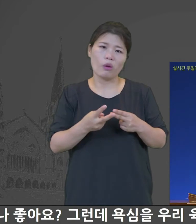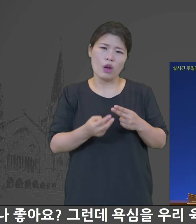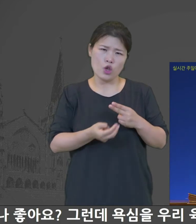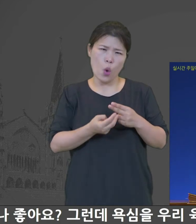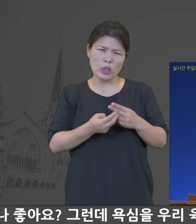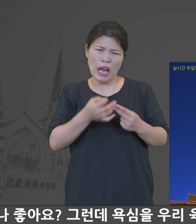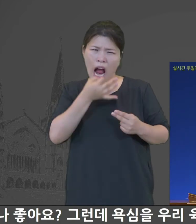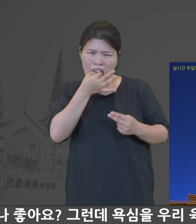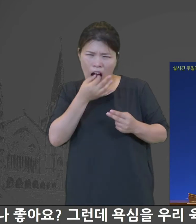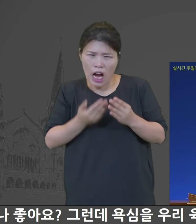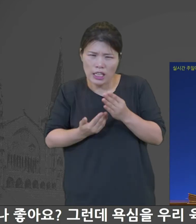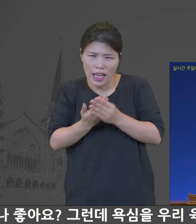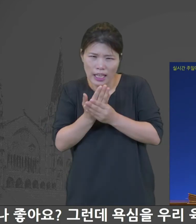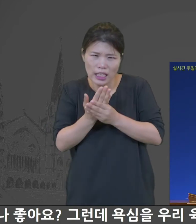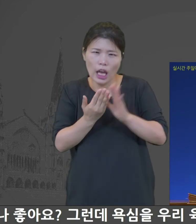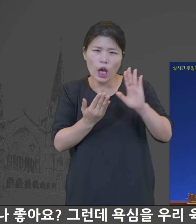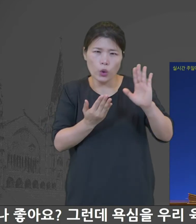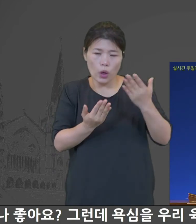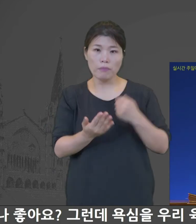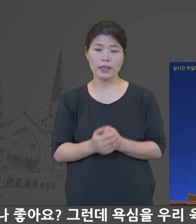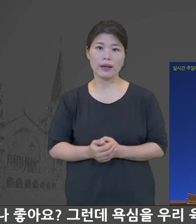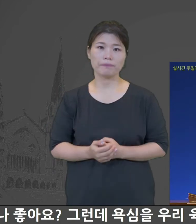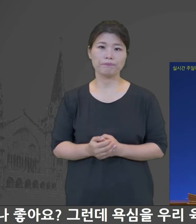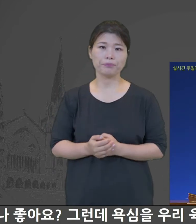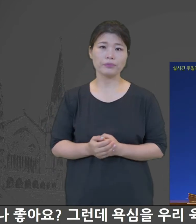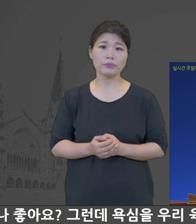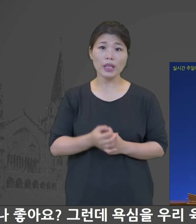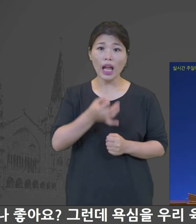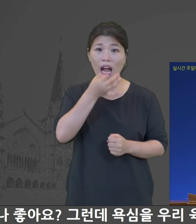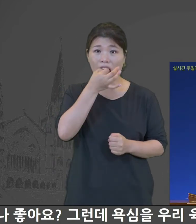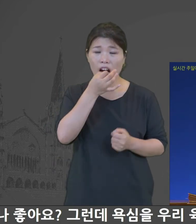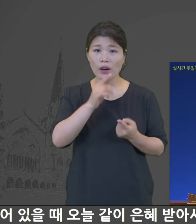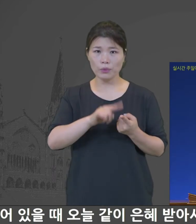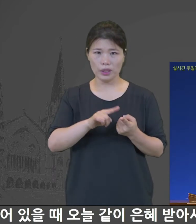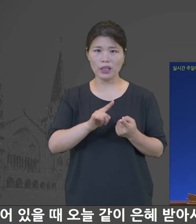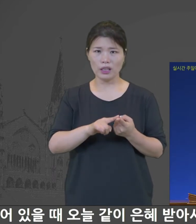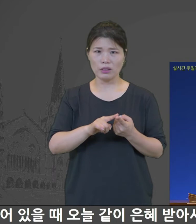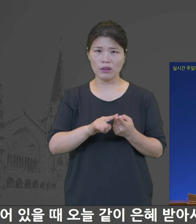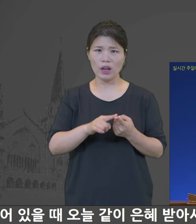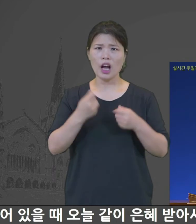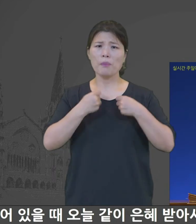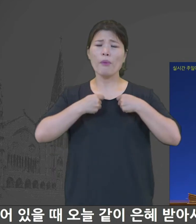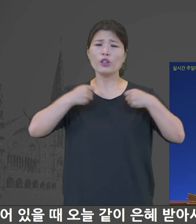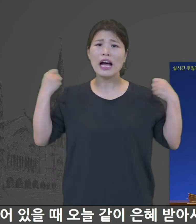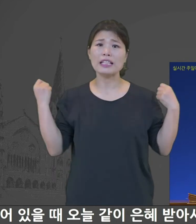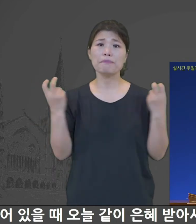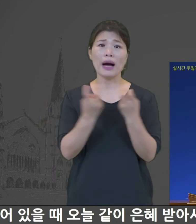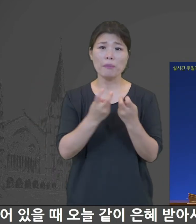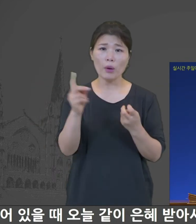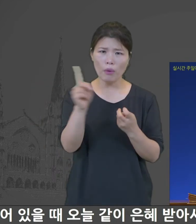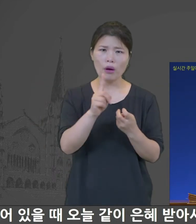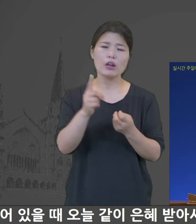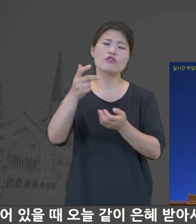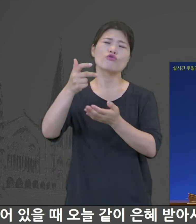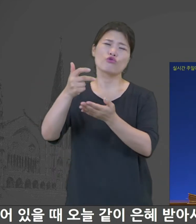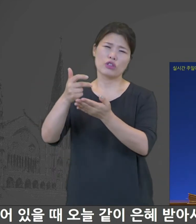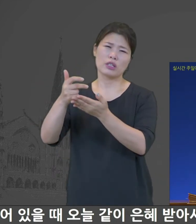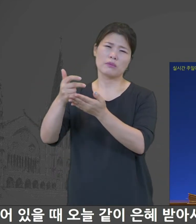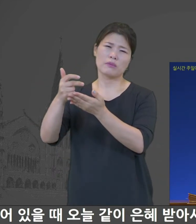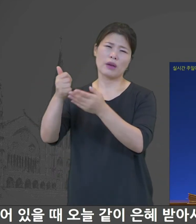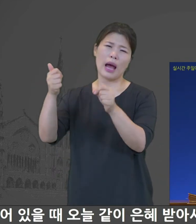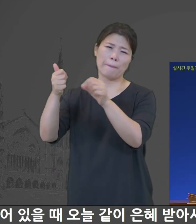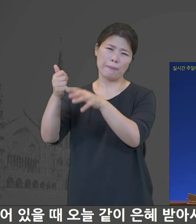것은 주님 앞에 갈 때나 벗어날 수 있다고 성경이 얘기하는 겁니다. 이걸 이제